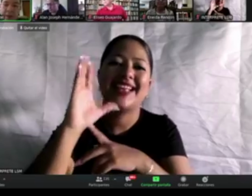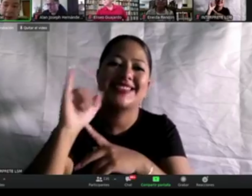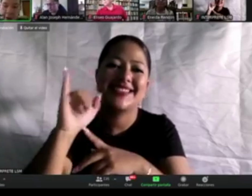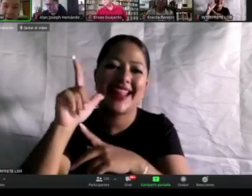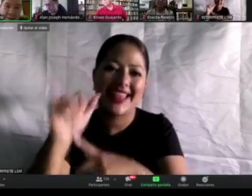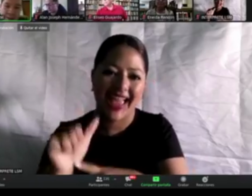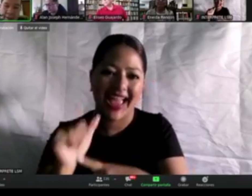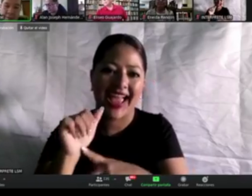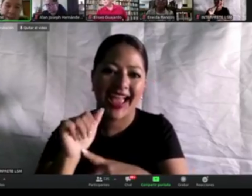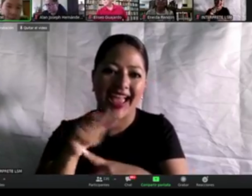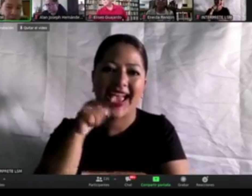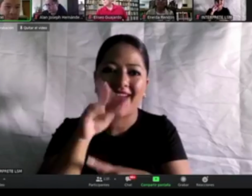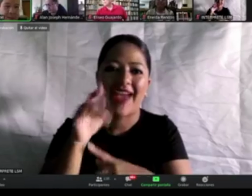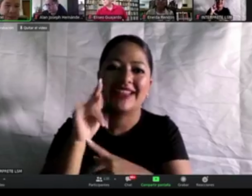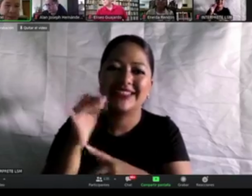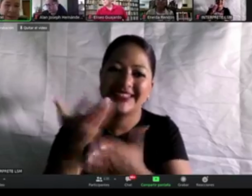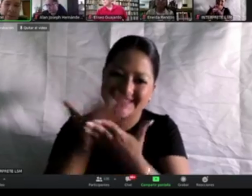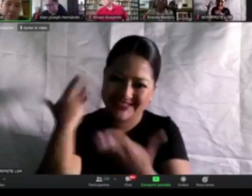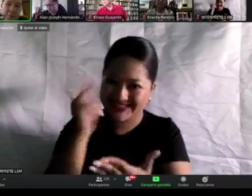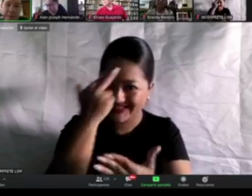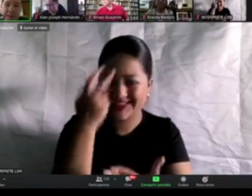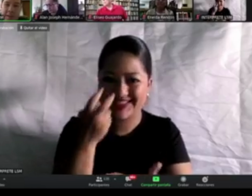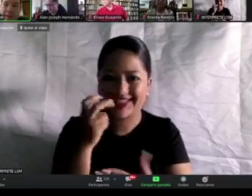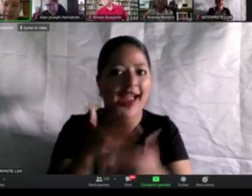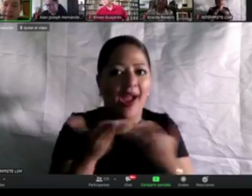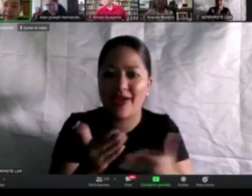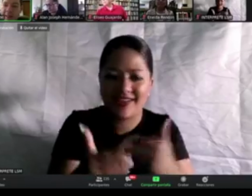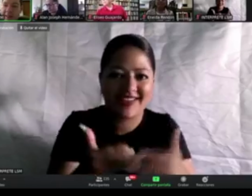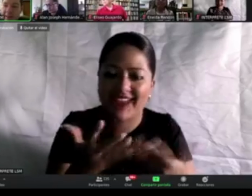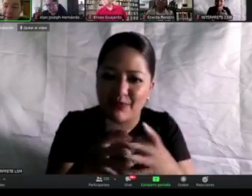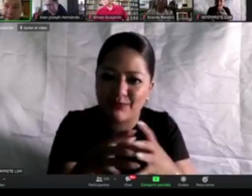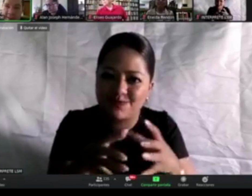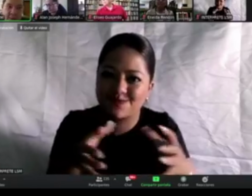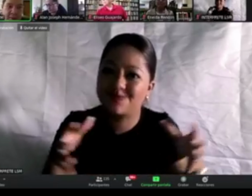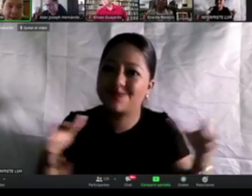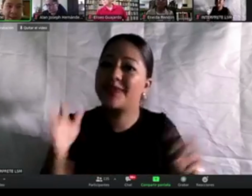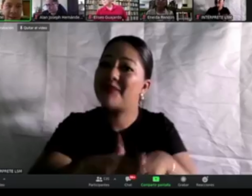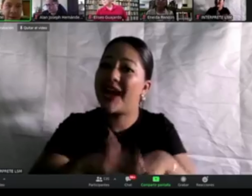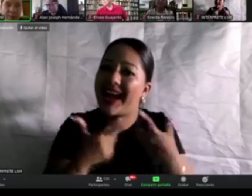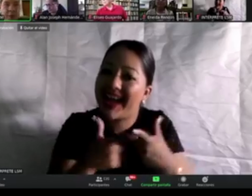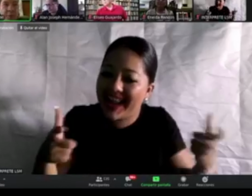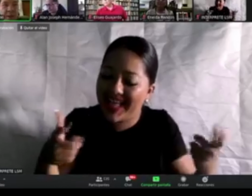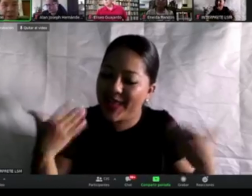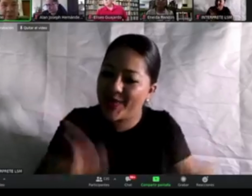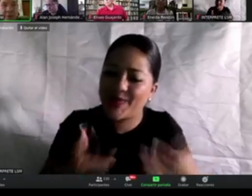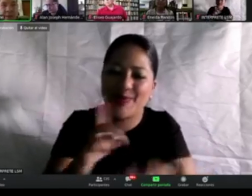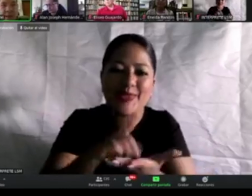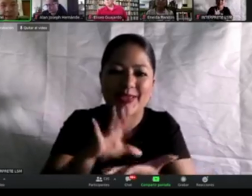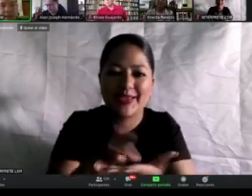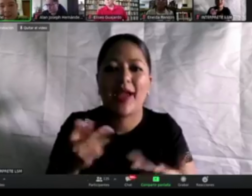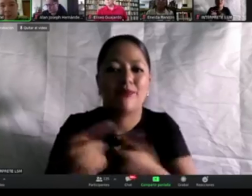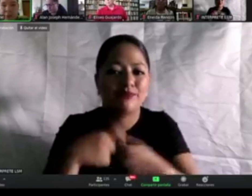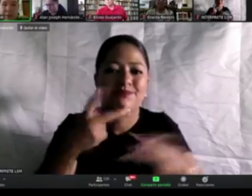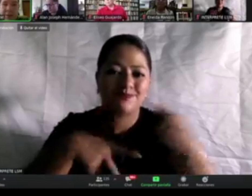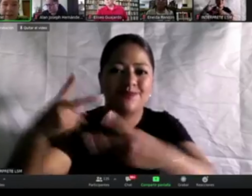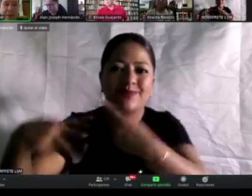ahorita estamos en una etapa totalmente diferente como lo decía Neidy de ser estudiantes nos incorporamos a